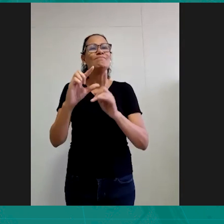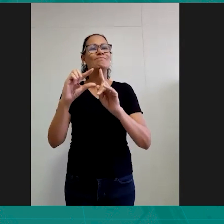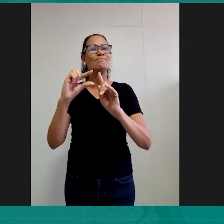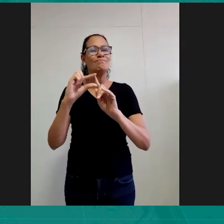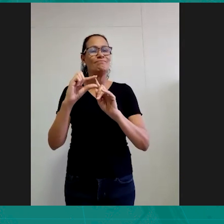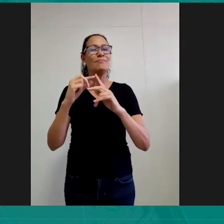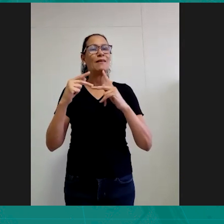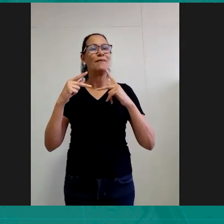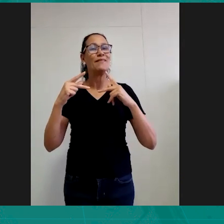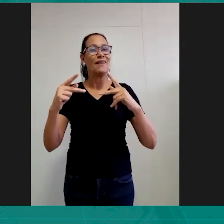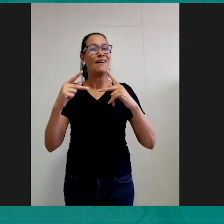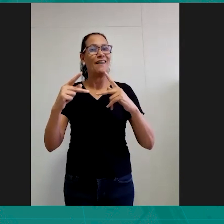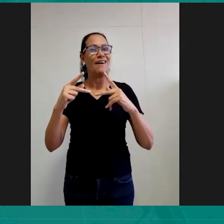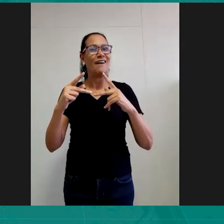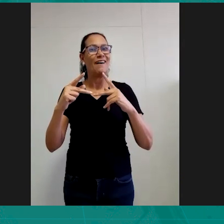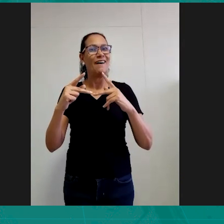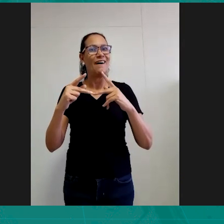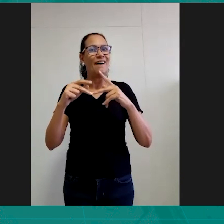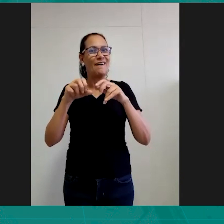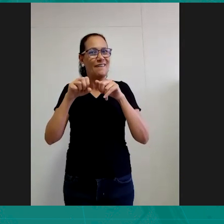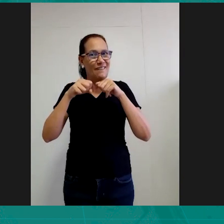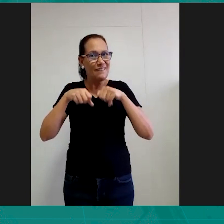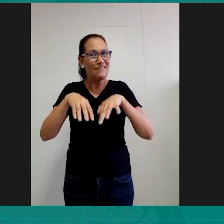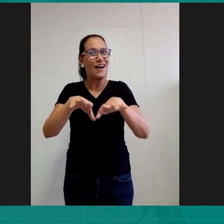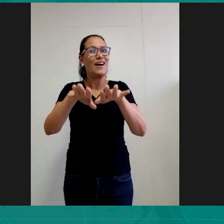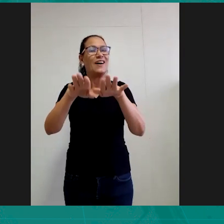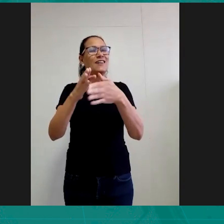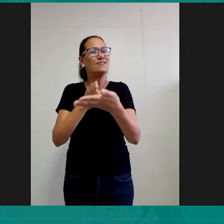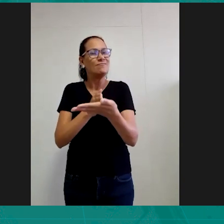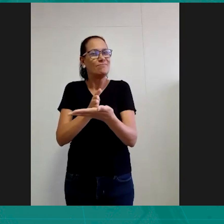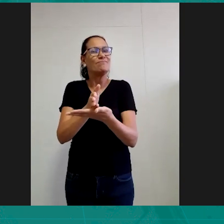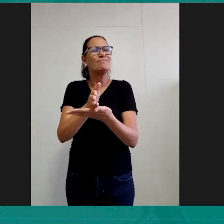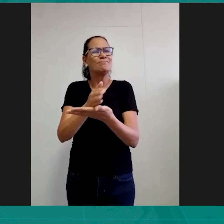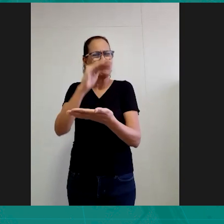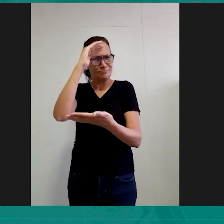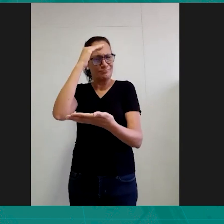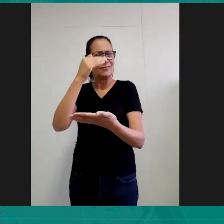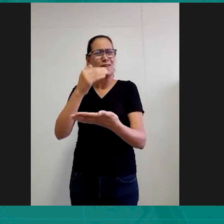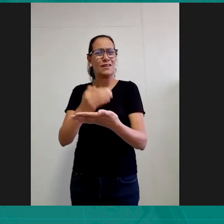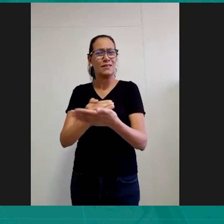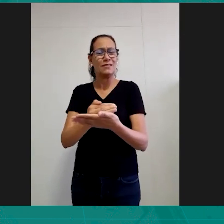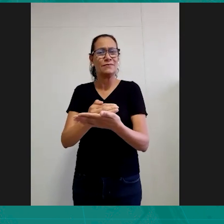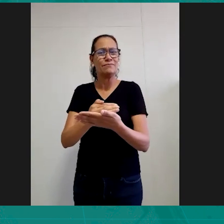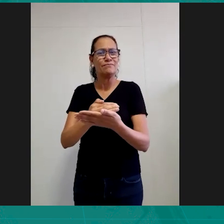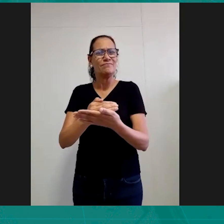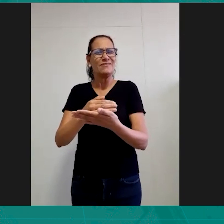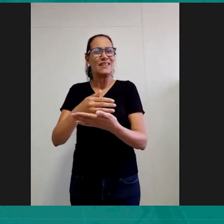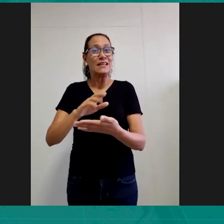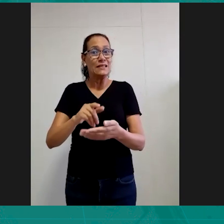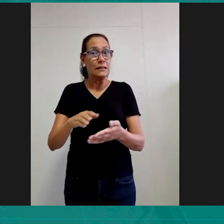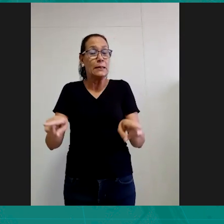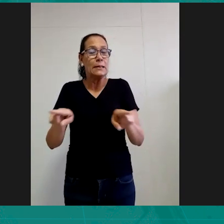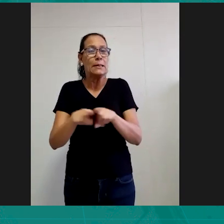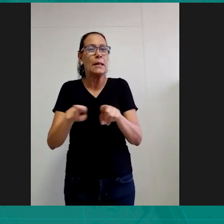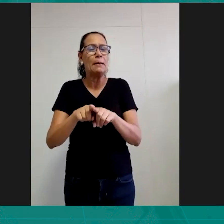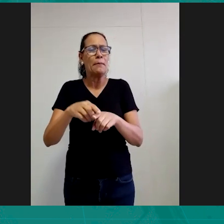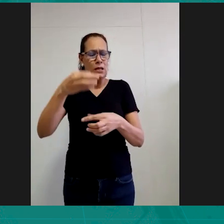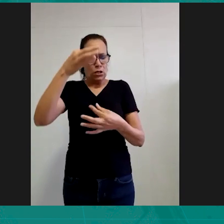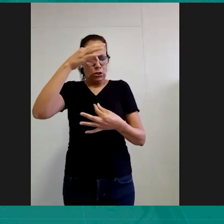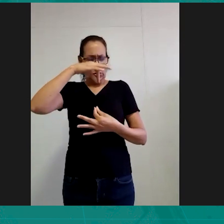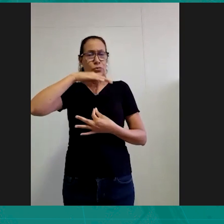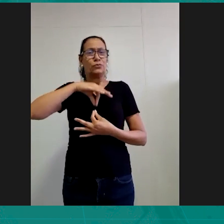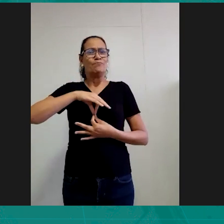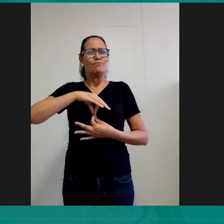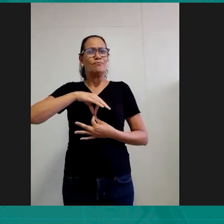do que isso, ela vai ter a unção no interior, que vai lhe ensinar qual o caminho que vai ter